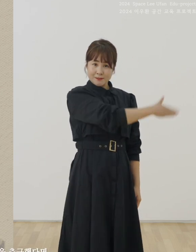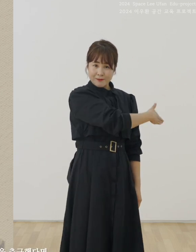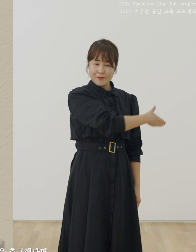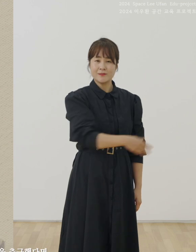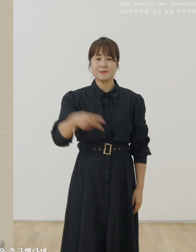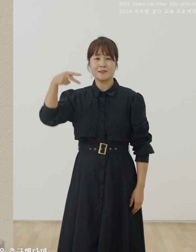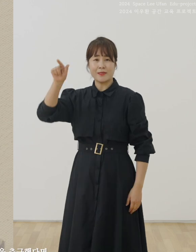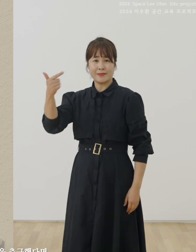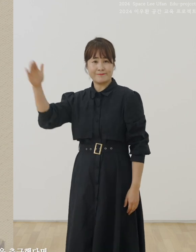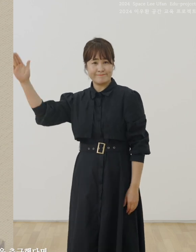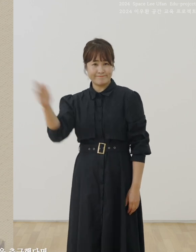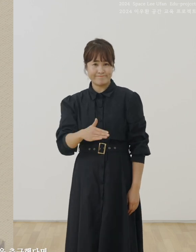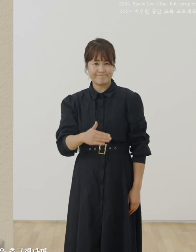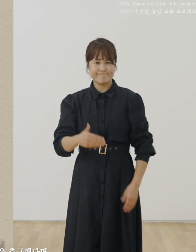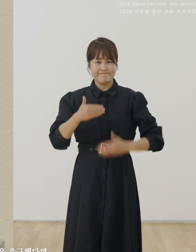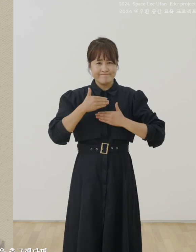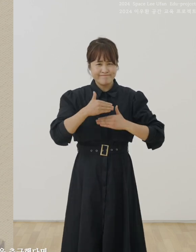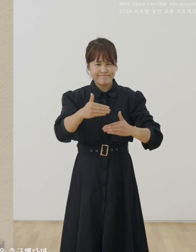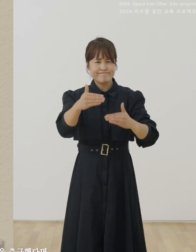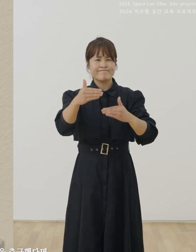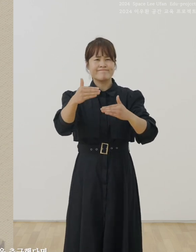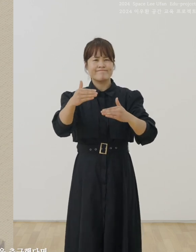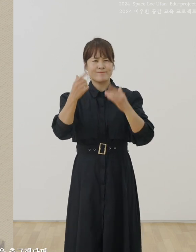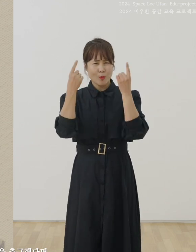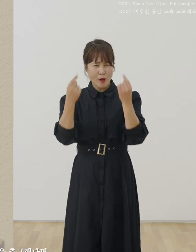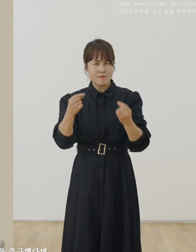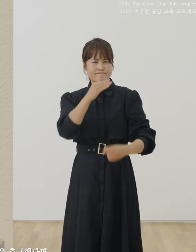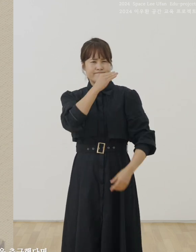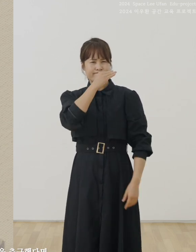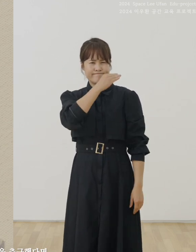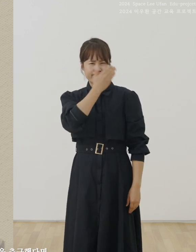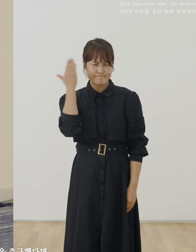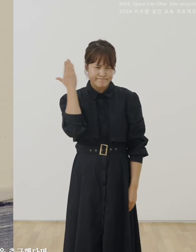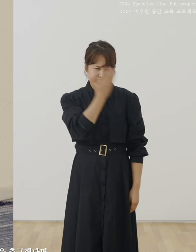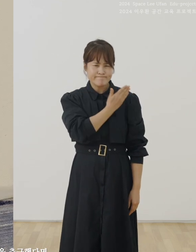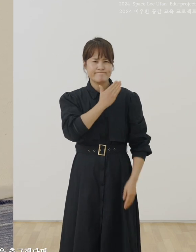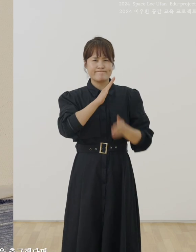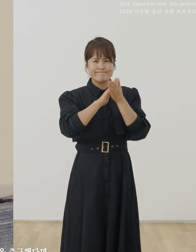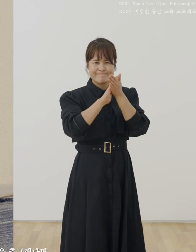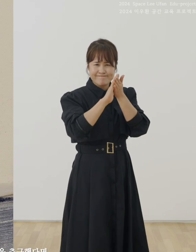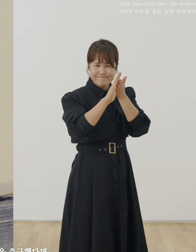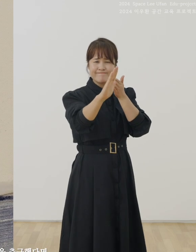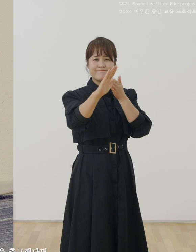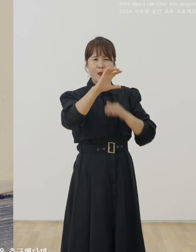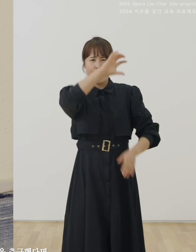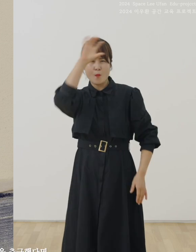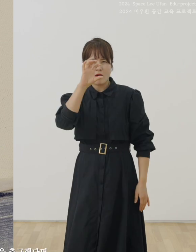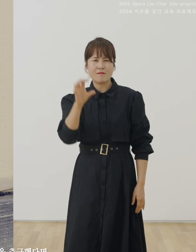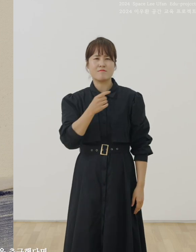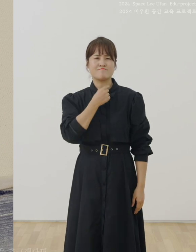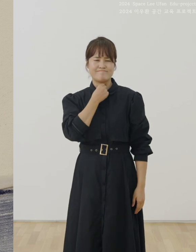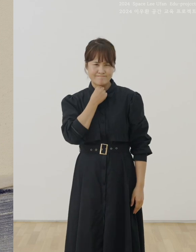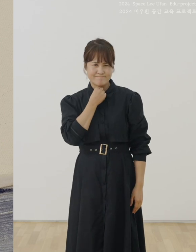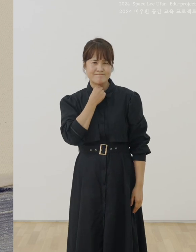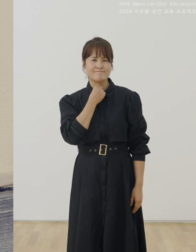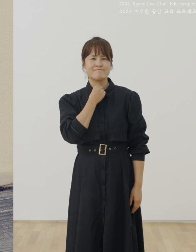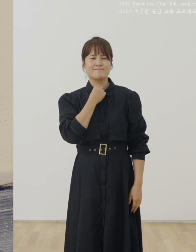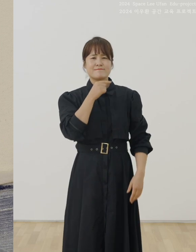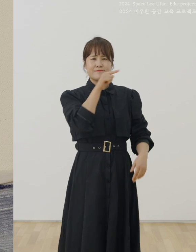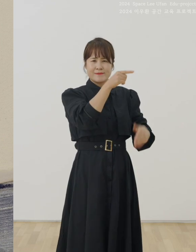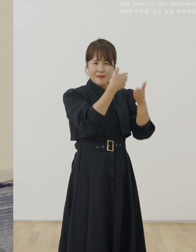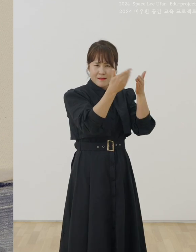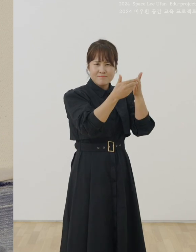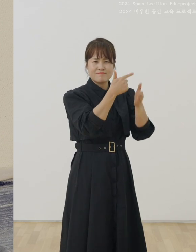점으로부터와 선으로부터 같은 작업들이 일정하거나 정갈하고 질서 있는 반복을 추구했다면